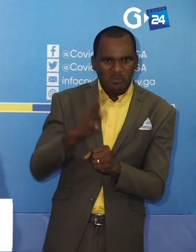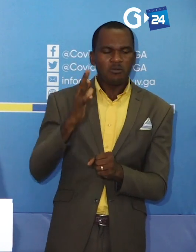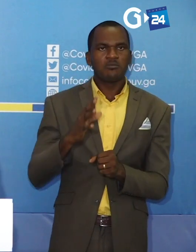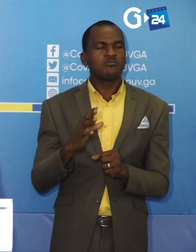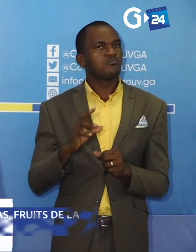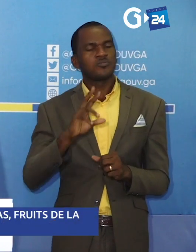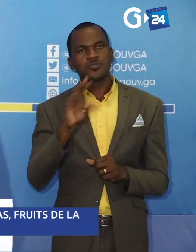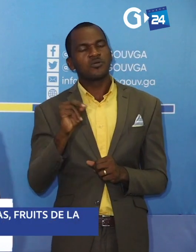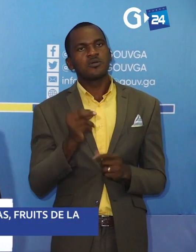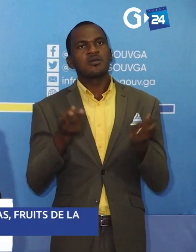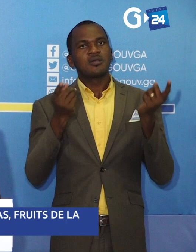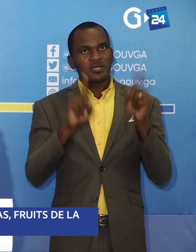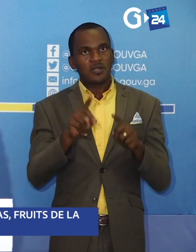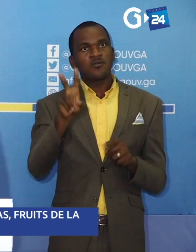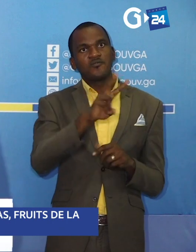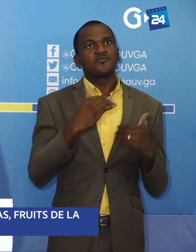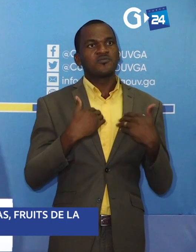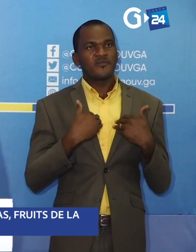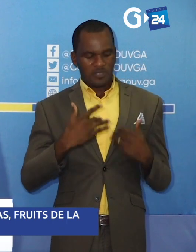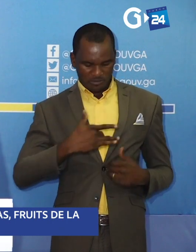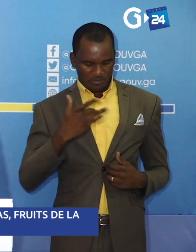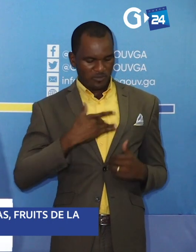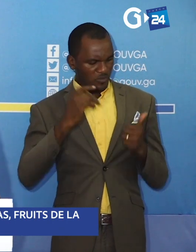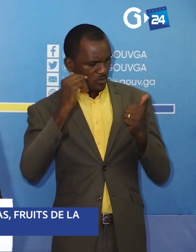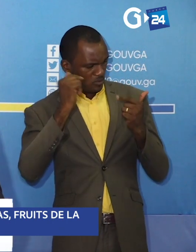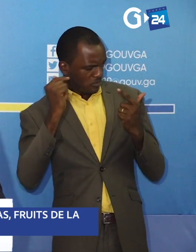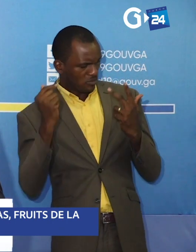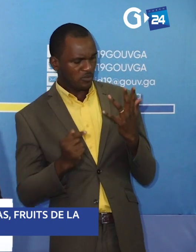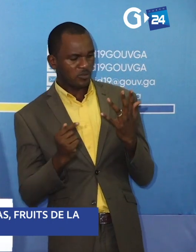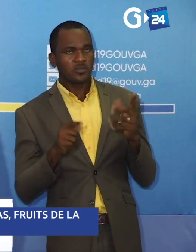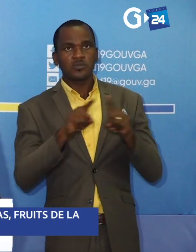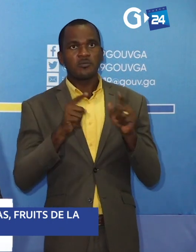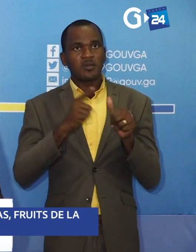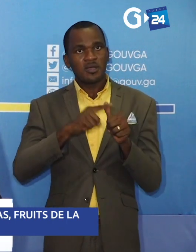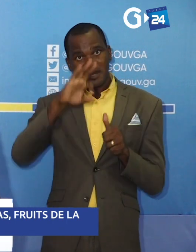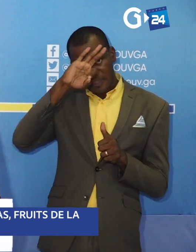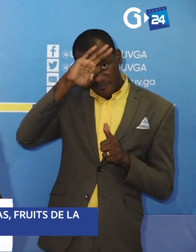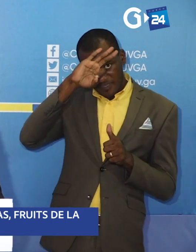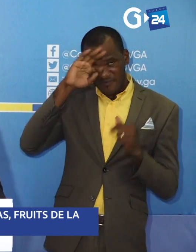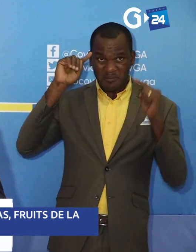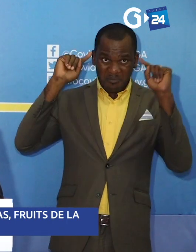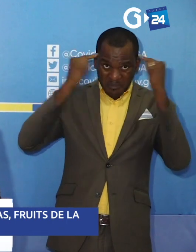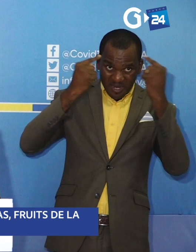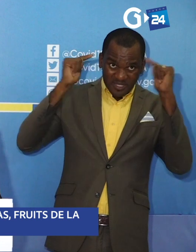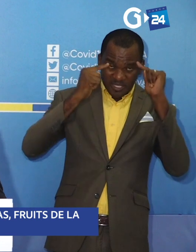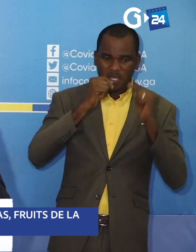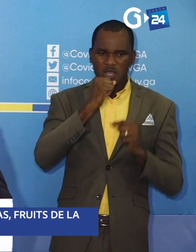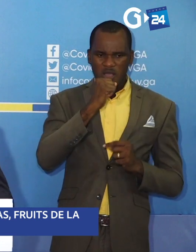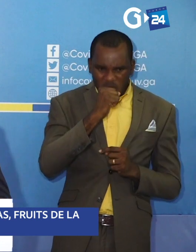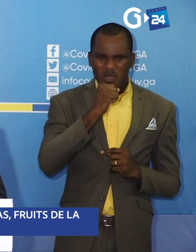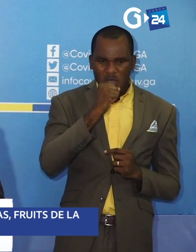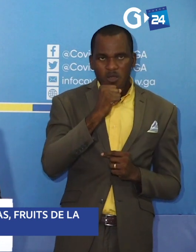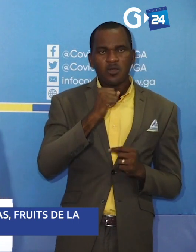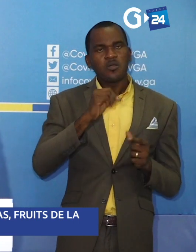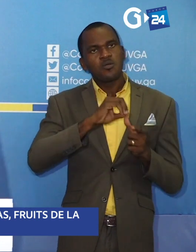Lorsque vous ressentez des signes évocateurs tels que la fièvre, les céphalées, la toux,